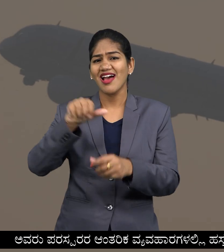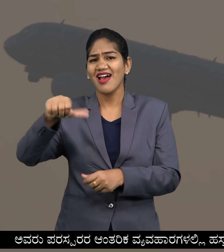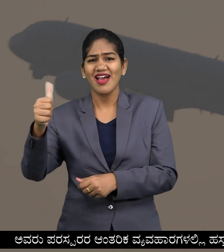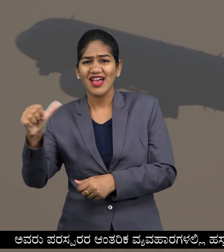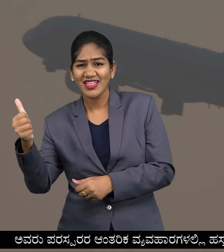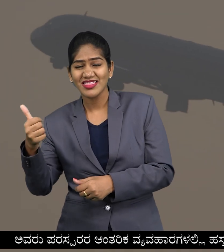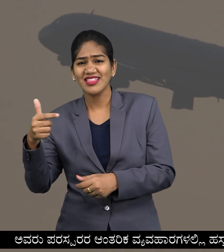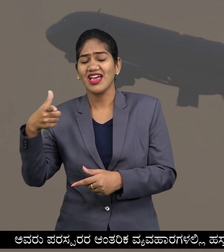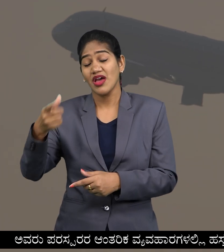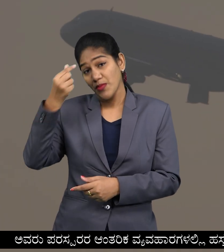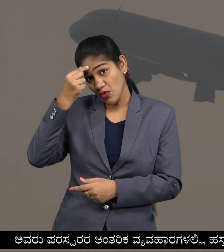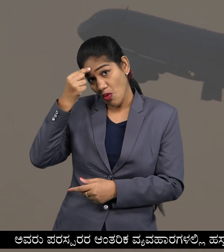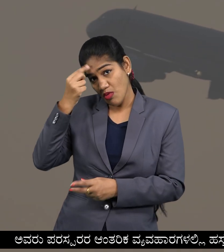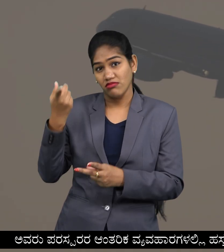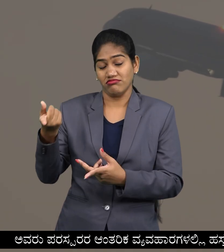ರೂಪಿಸಿದರು.